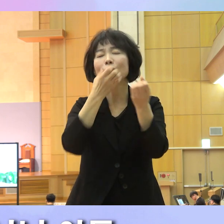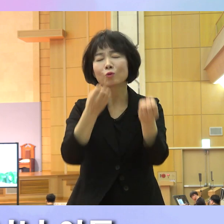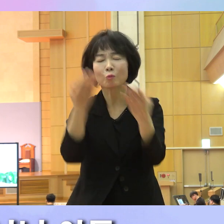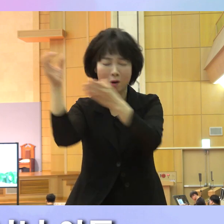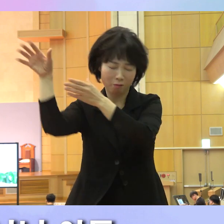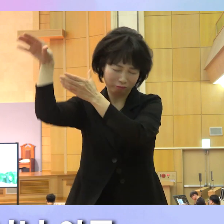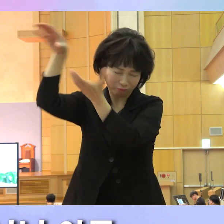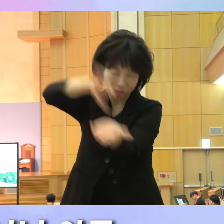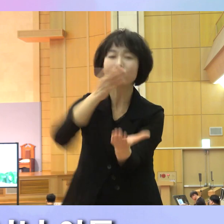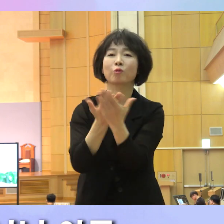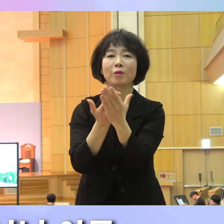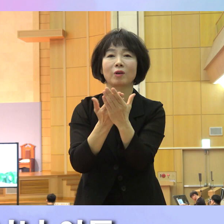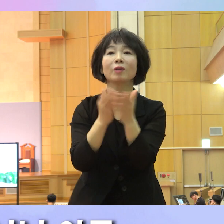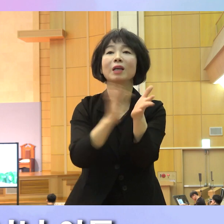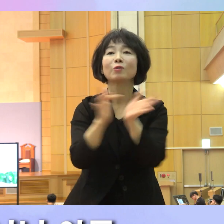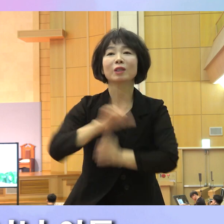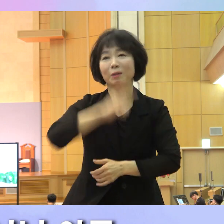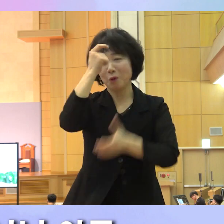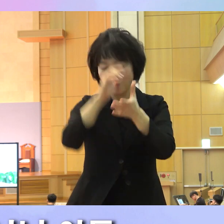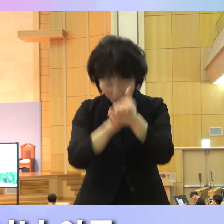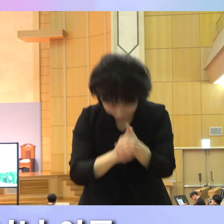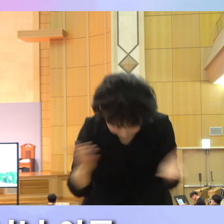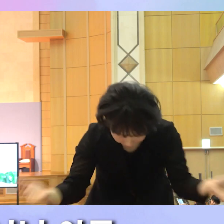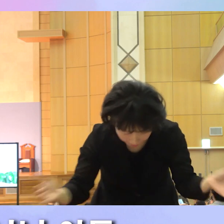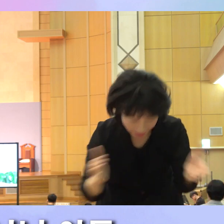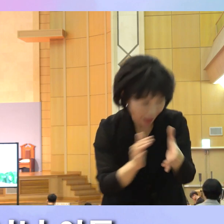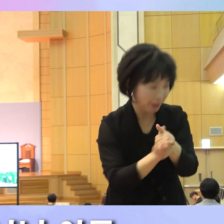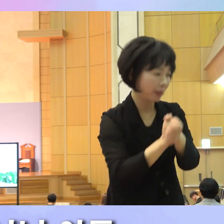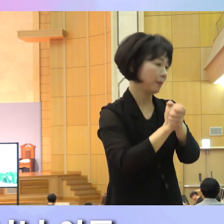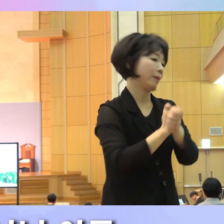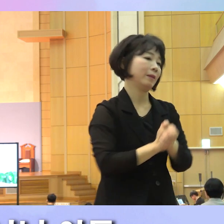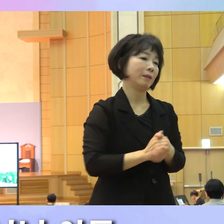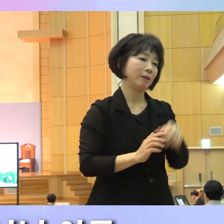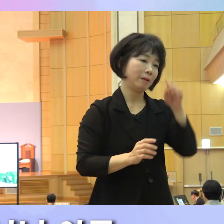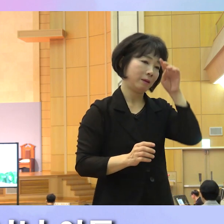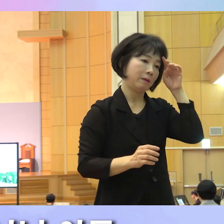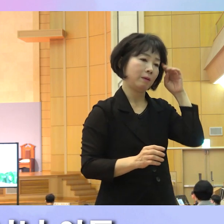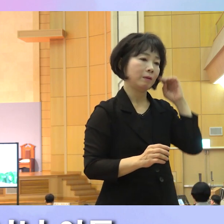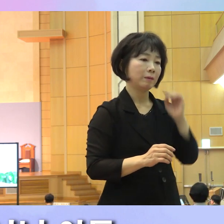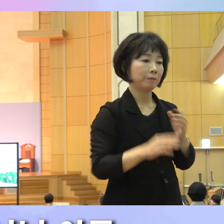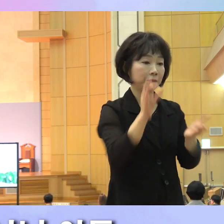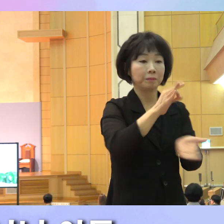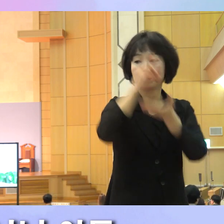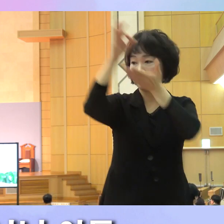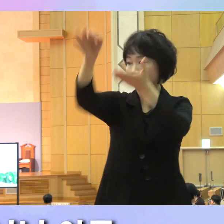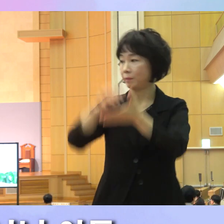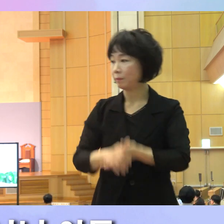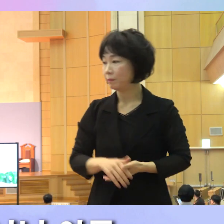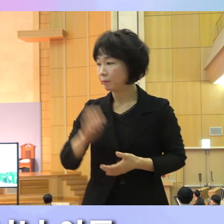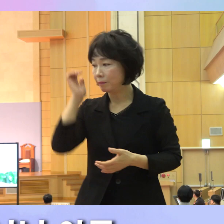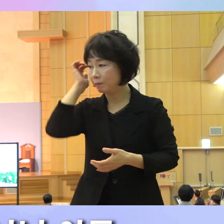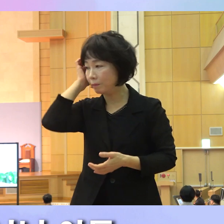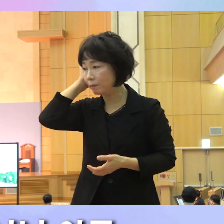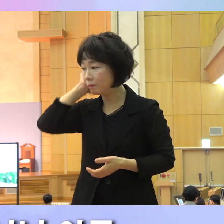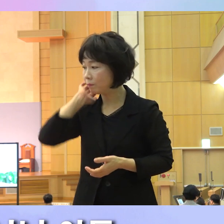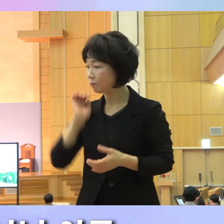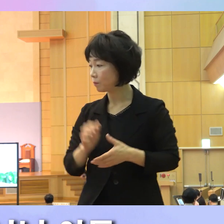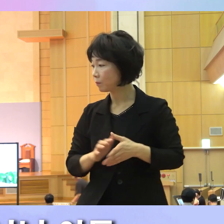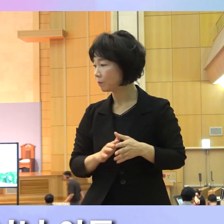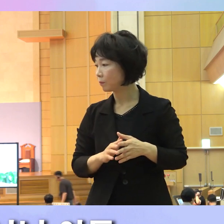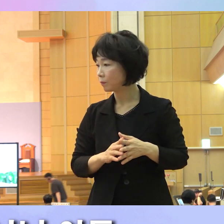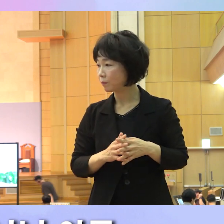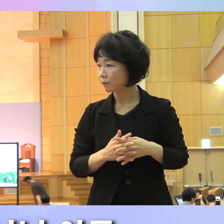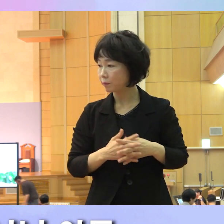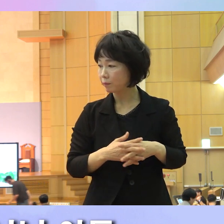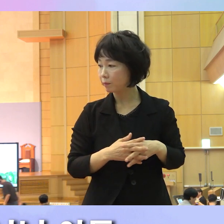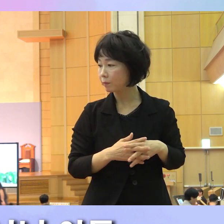축복해 주옵소서. 예수님 이름으로 기도하옵나이다. 아멘. 시간이 많이 가서 성가대 찬양에 따라서 예물 드리도록